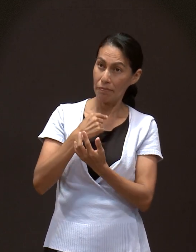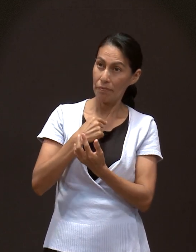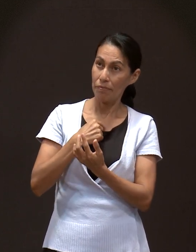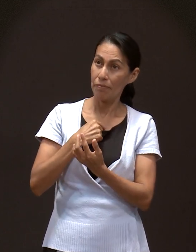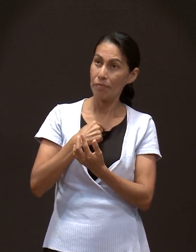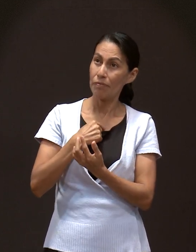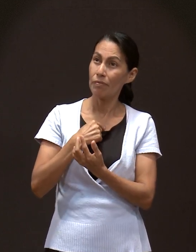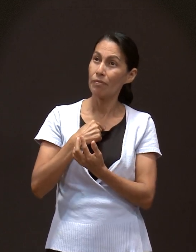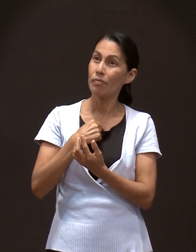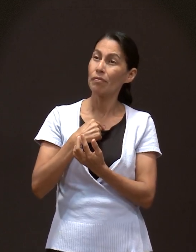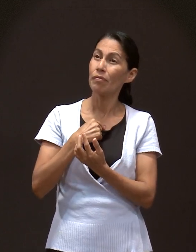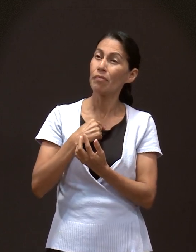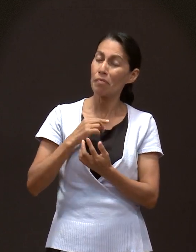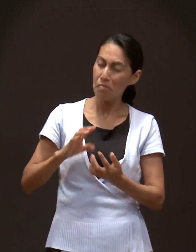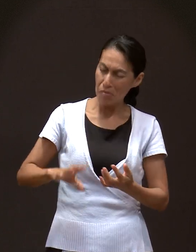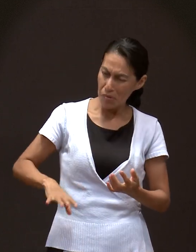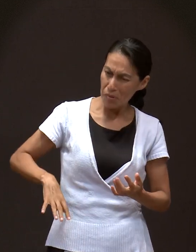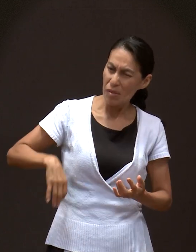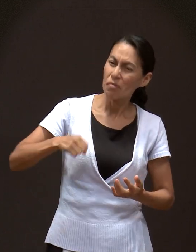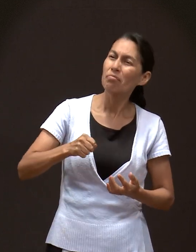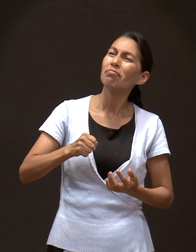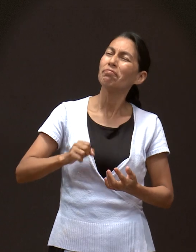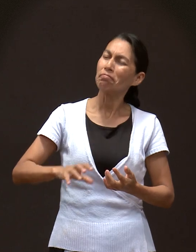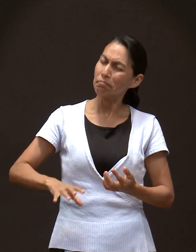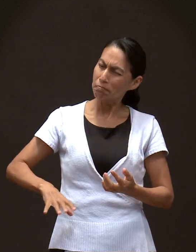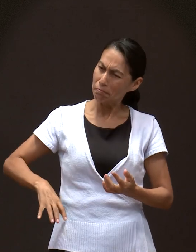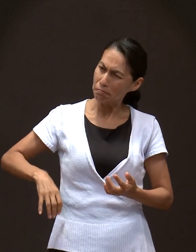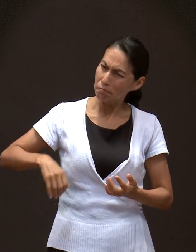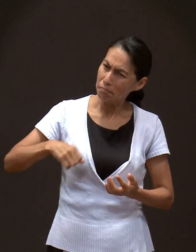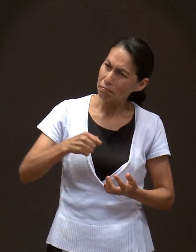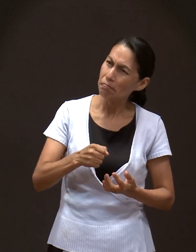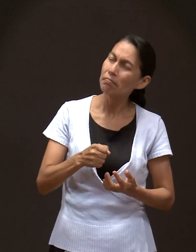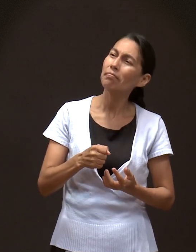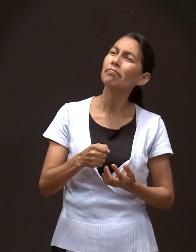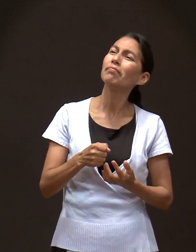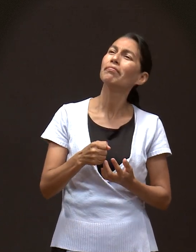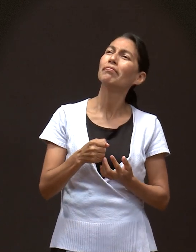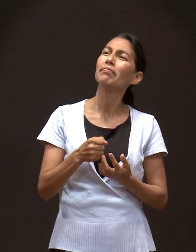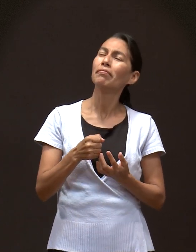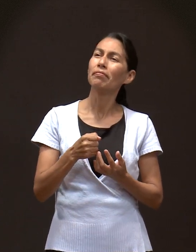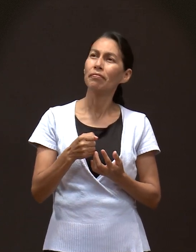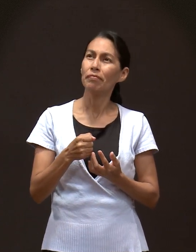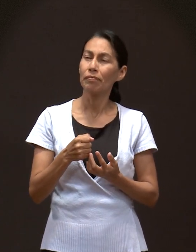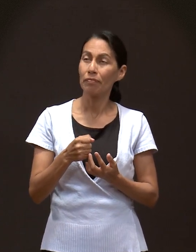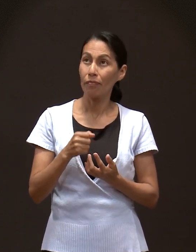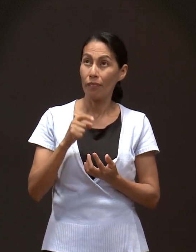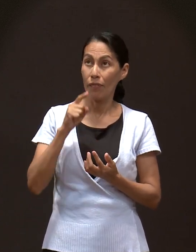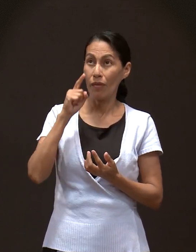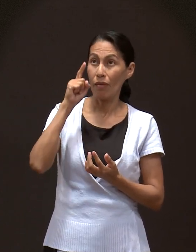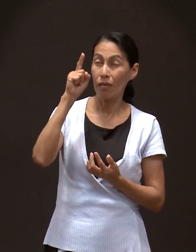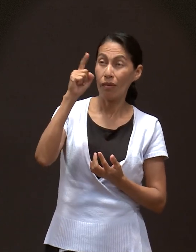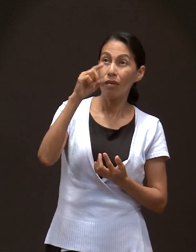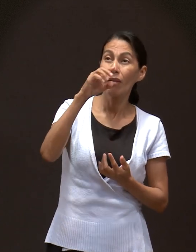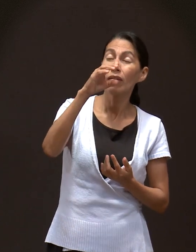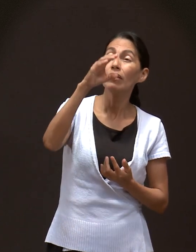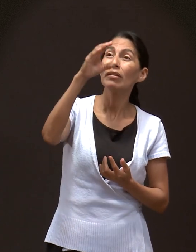y esa buscaré.